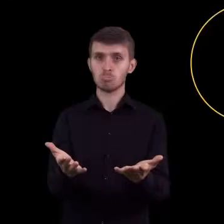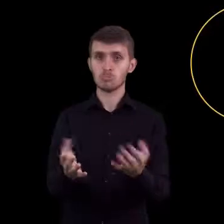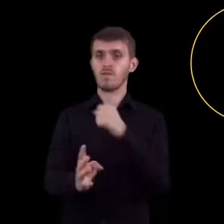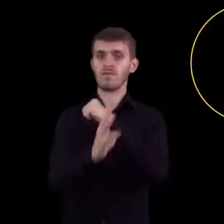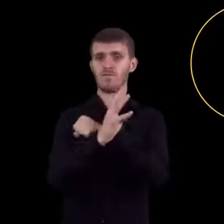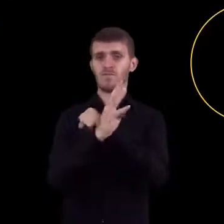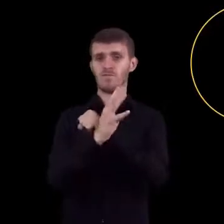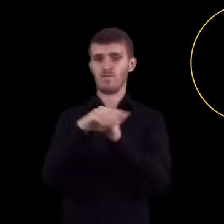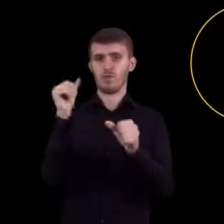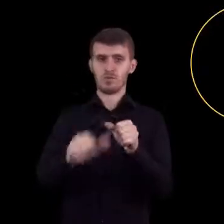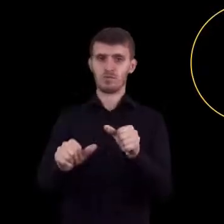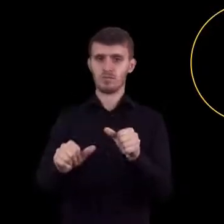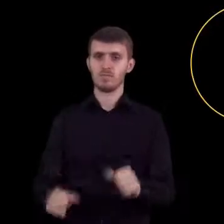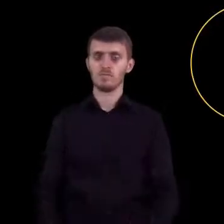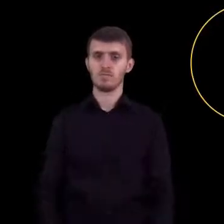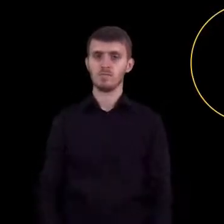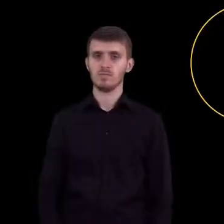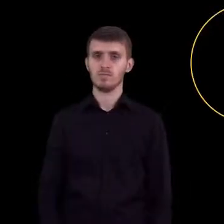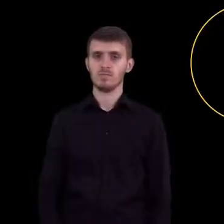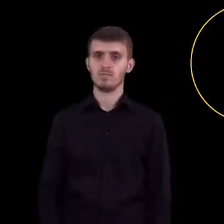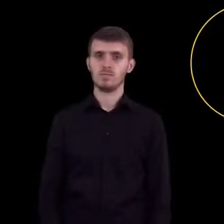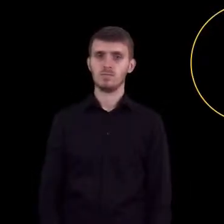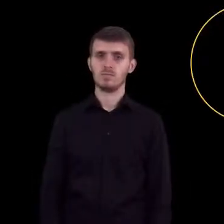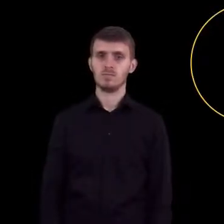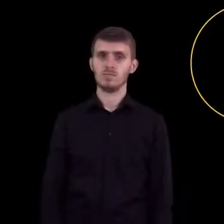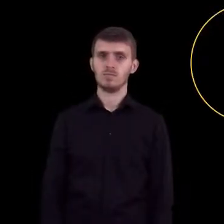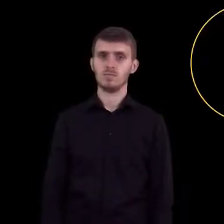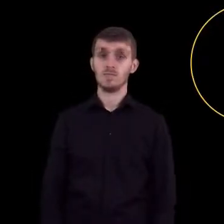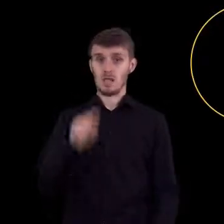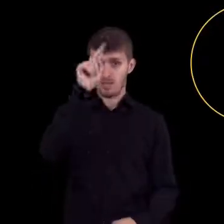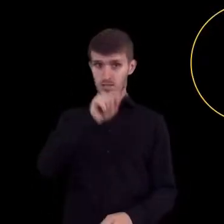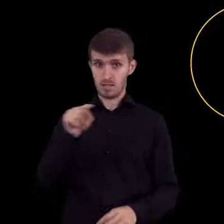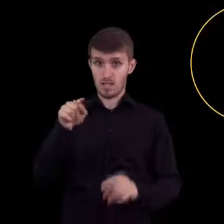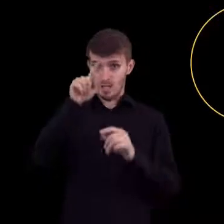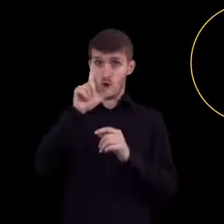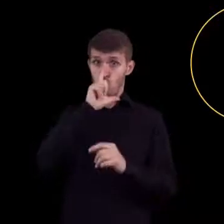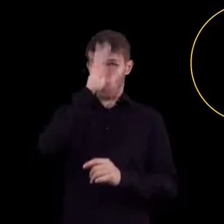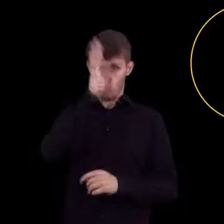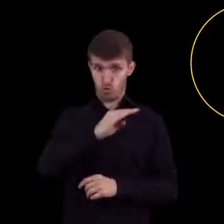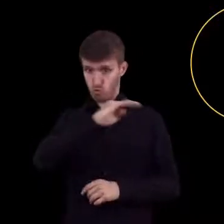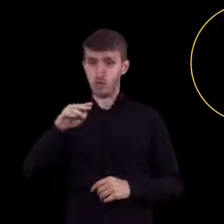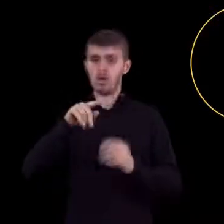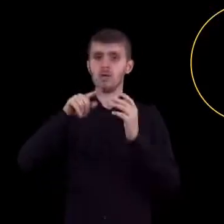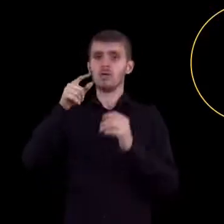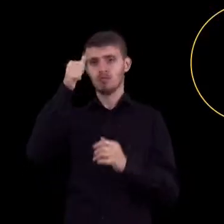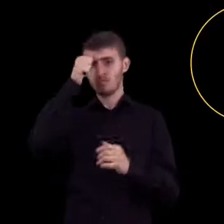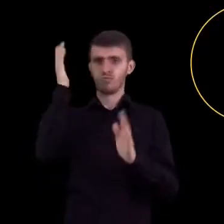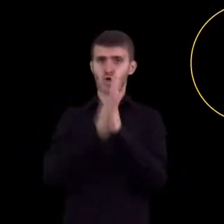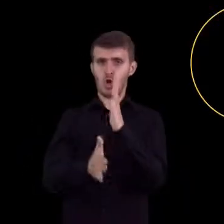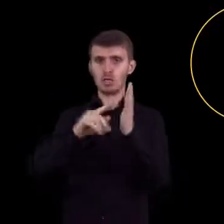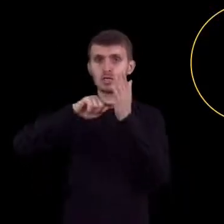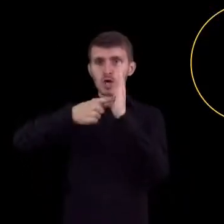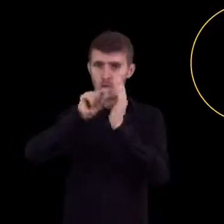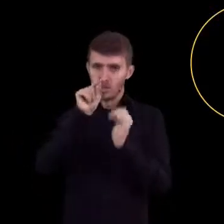A co się równa? 90 stopni. Ten kąt nazywamy kątem prostym.